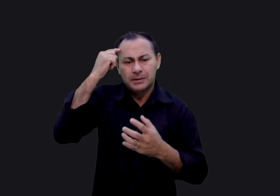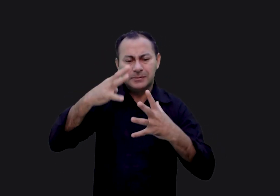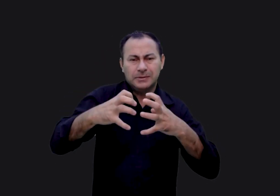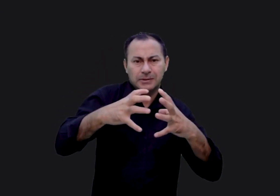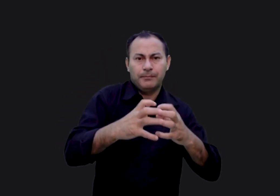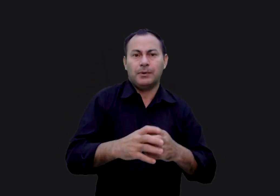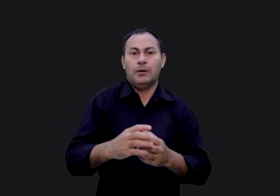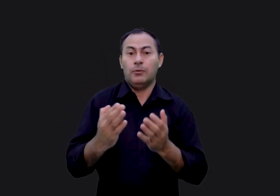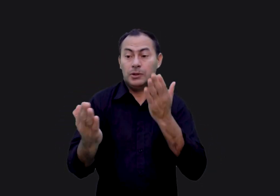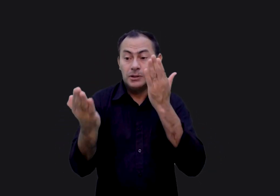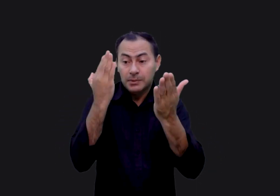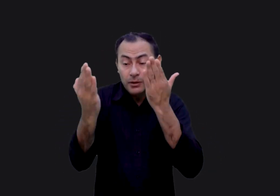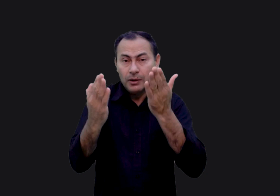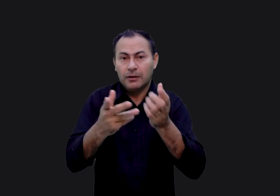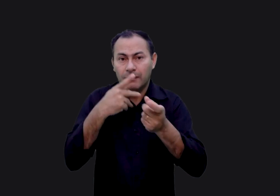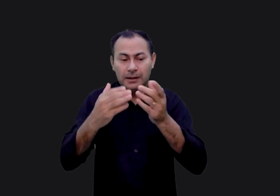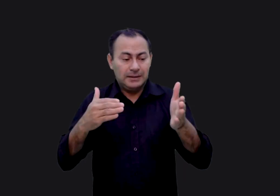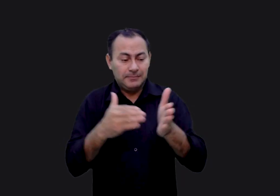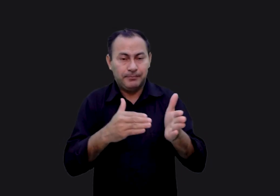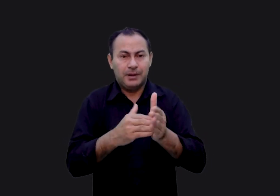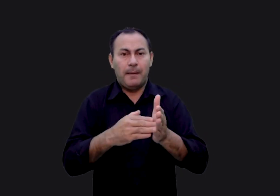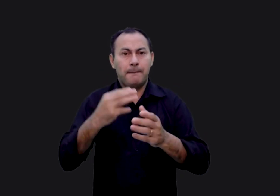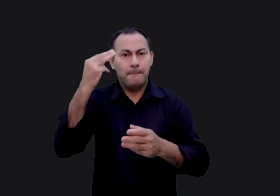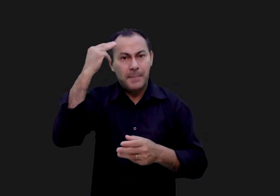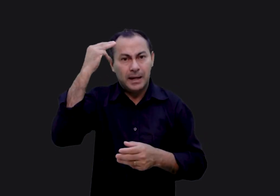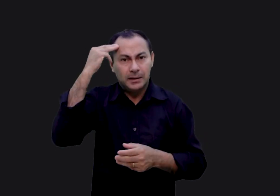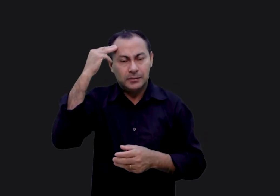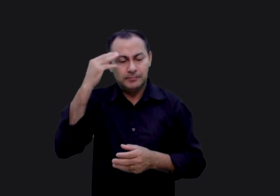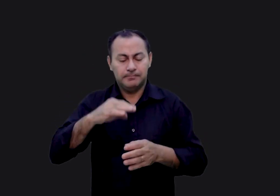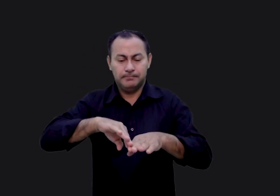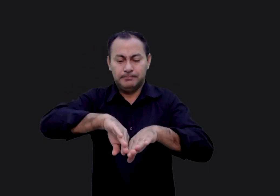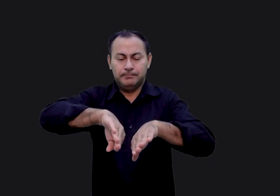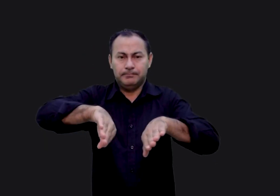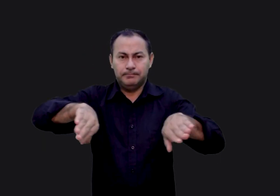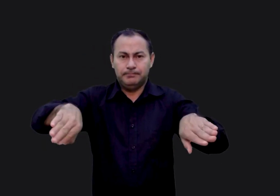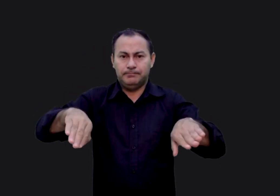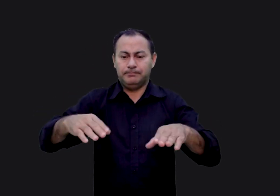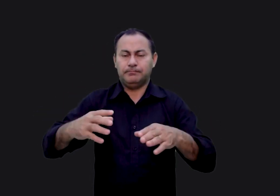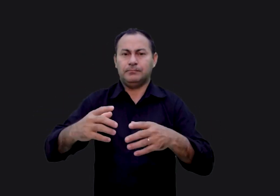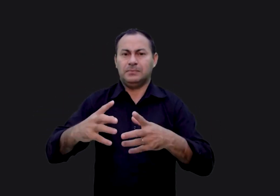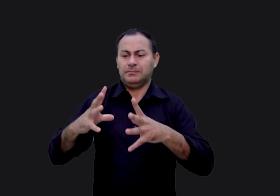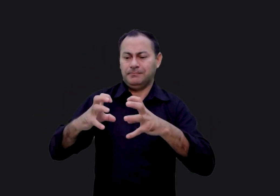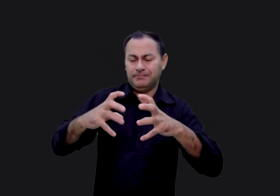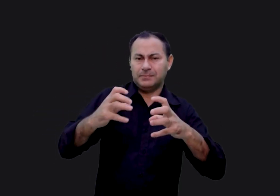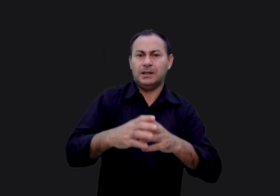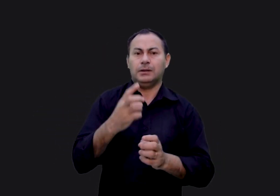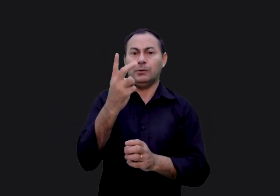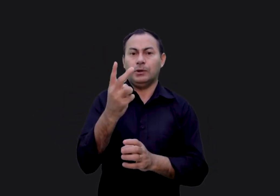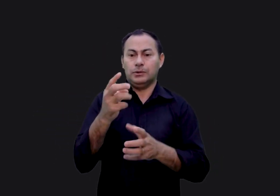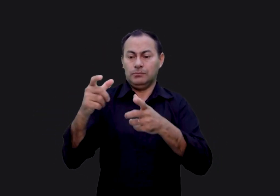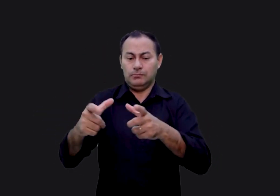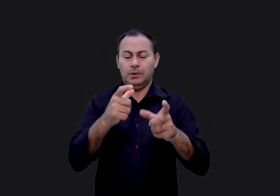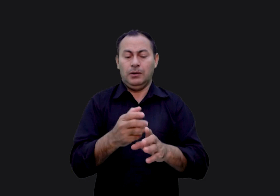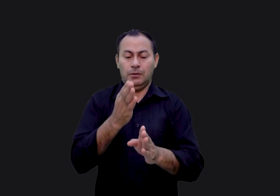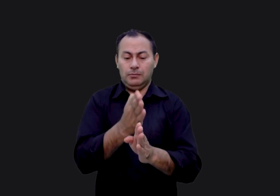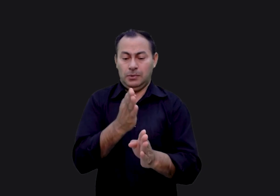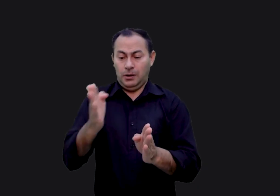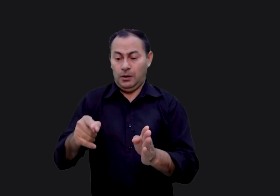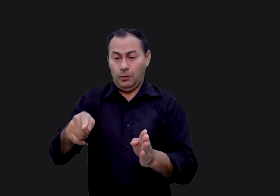psicólogos dizem que construímos uma barreira em nossas mentes e isolamos nossos pensamentos conflitantes em 2 compartimentos. Em um deles temos fé